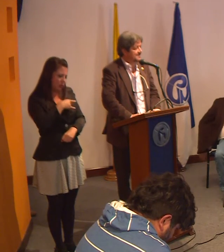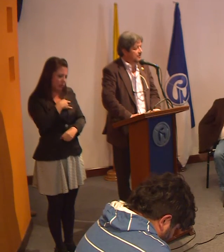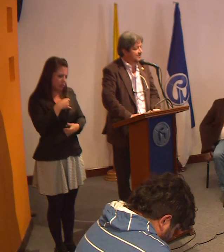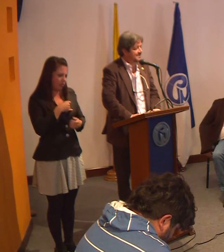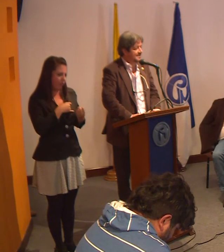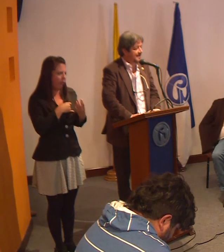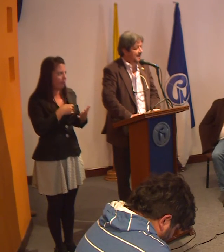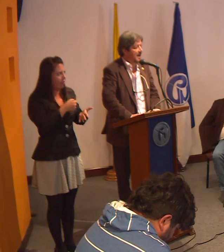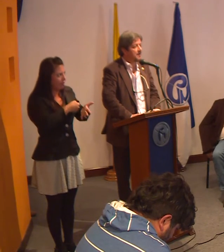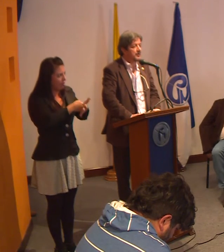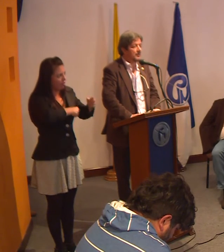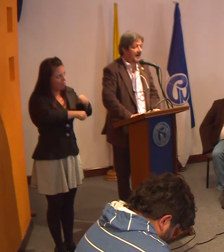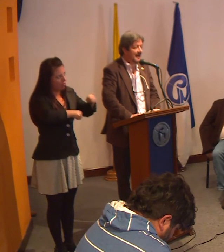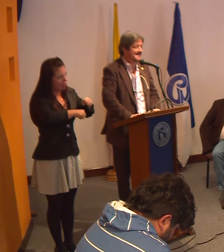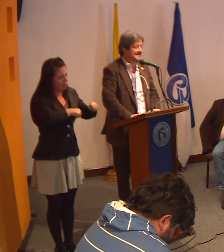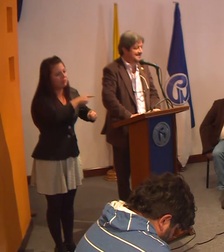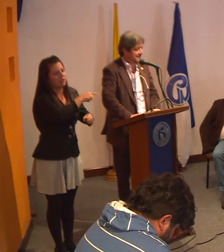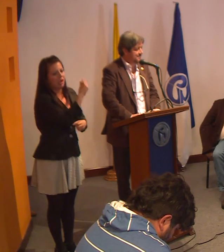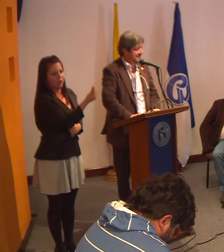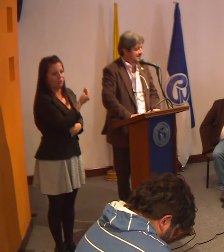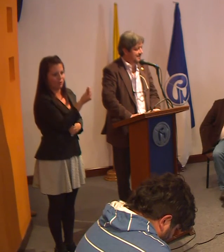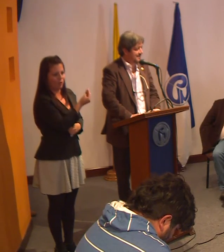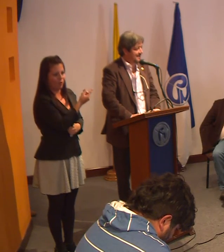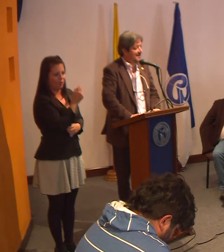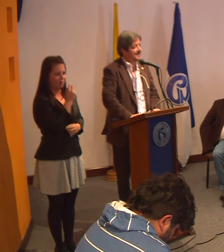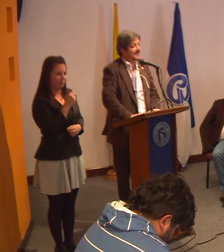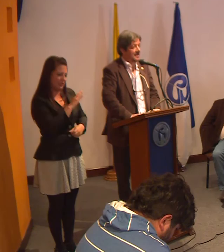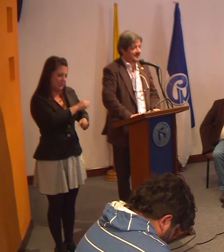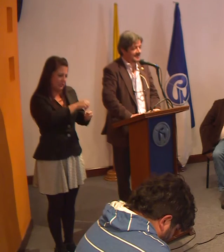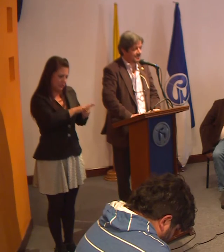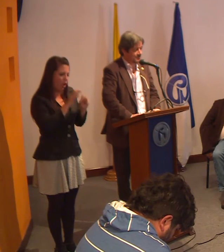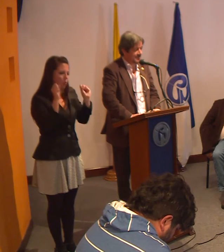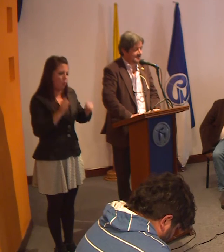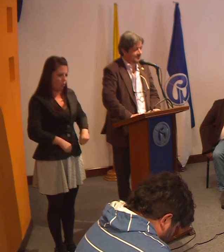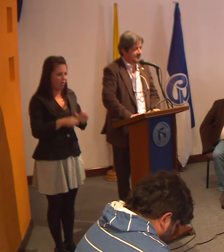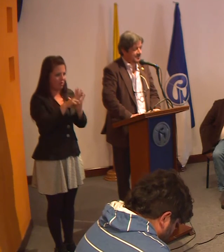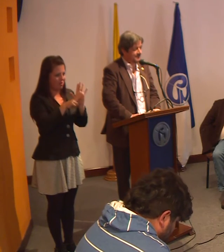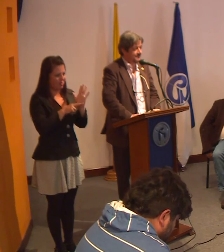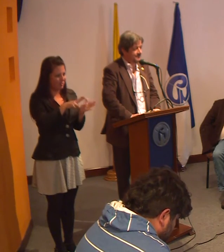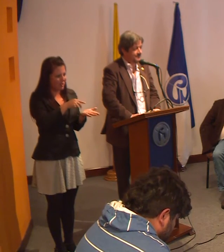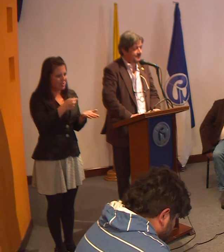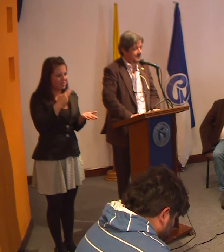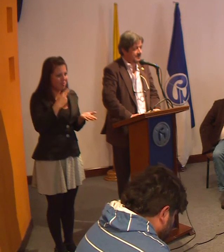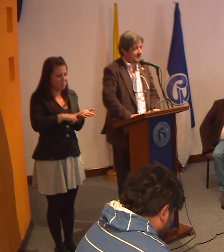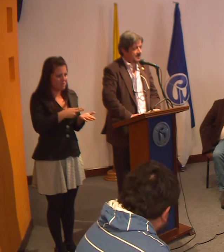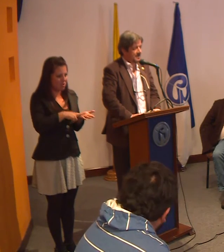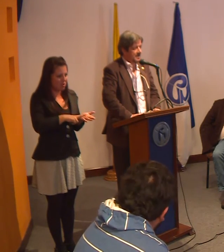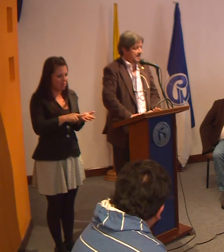que el Consejo Distrital aprobara en diciembre la reglamentación de la estampilla.